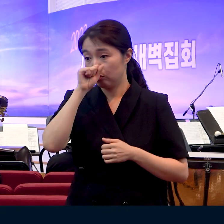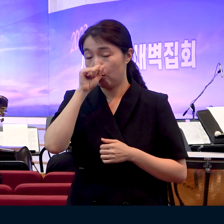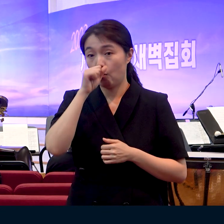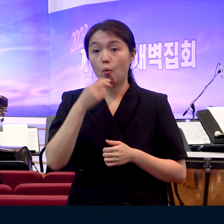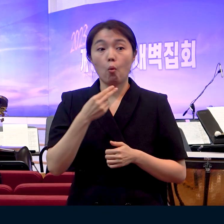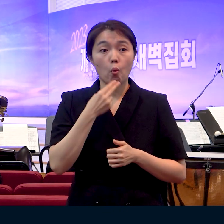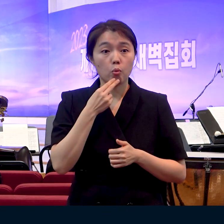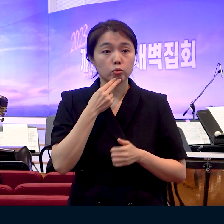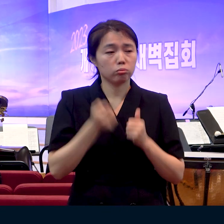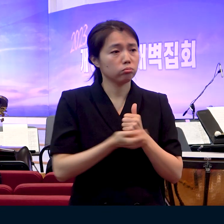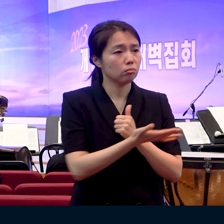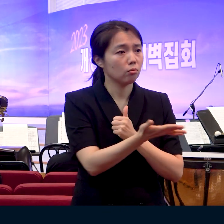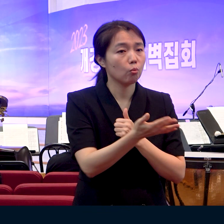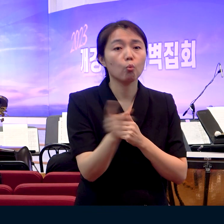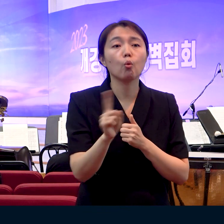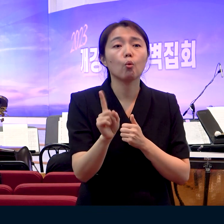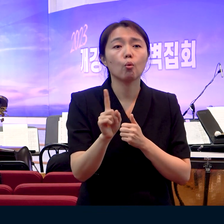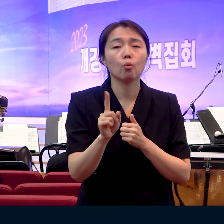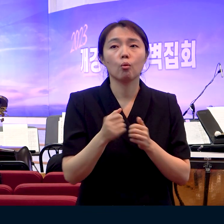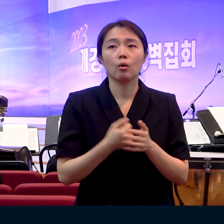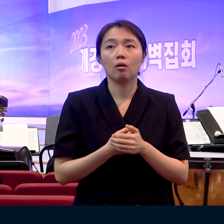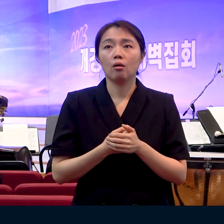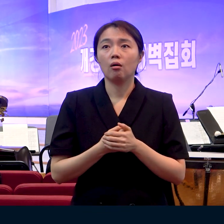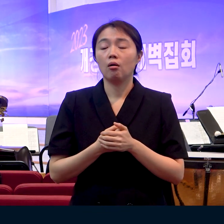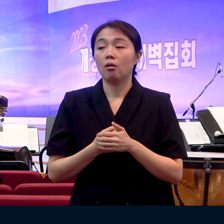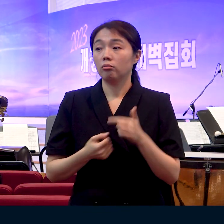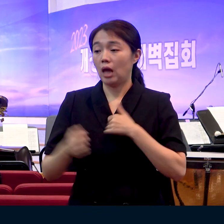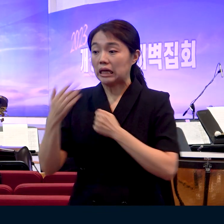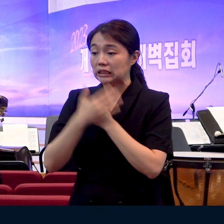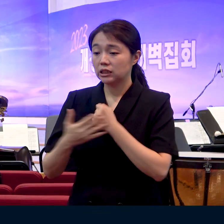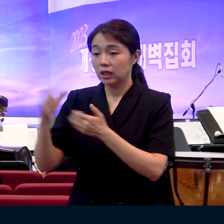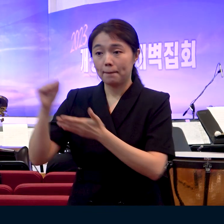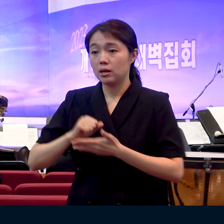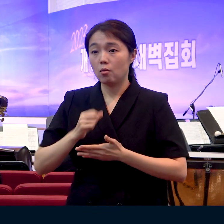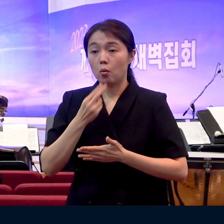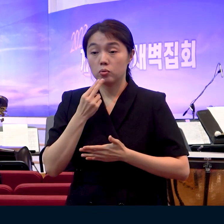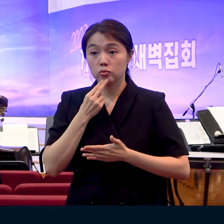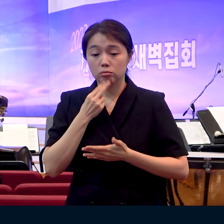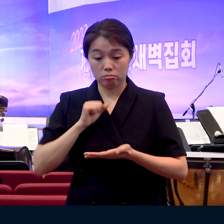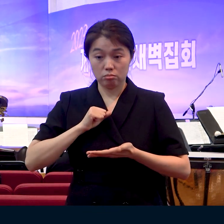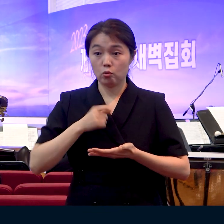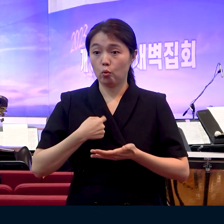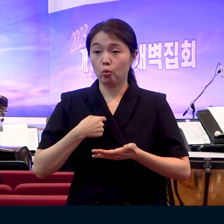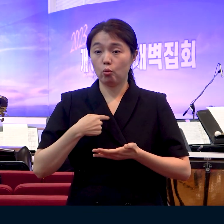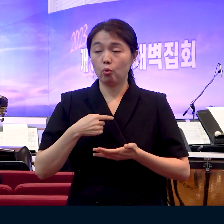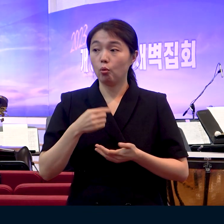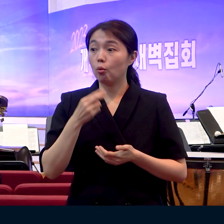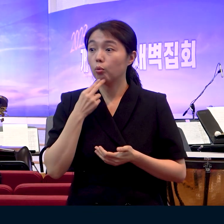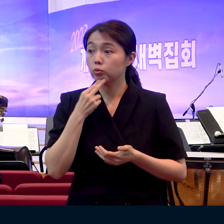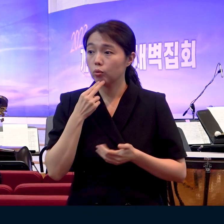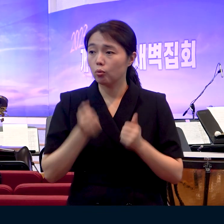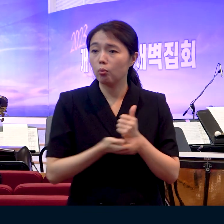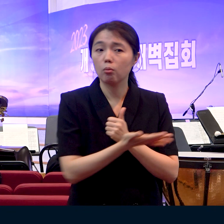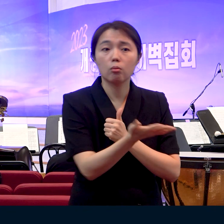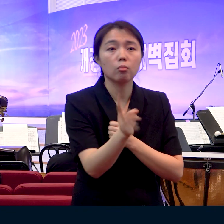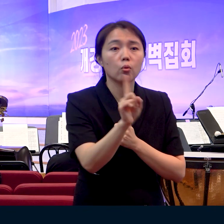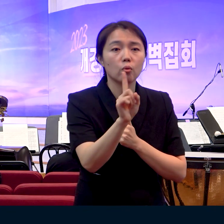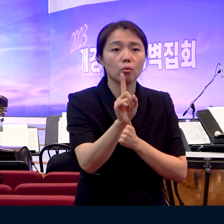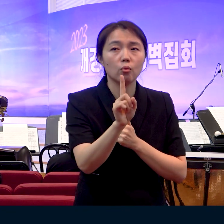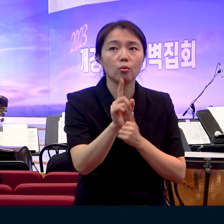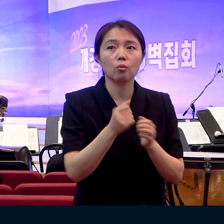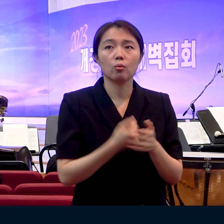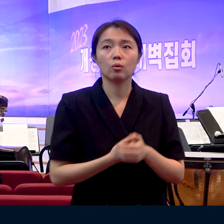내가 좀 하나님의 은혜를 먼저 받지 않고는요, 선한 영향력을 끼칠 수가 없어요. 하나님의 은혜를 받는 것은요,